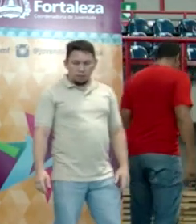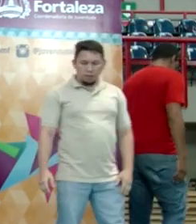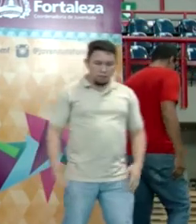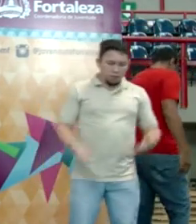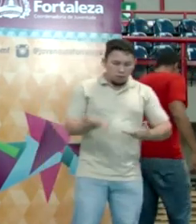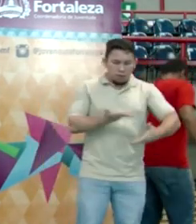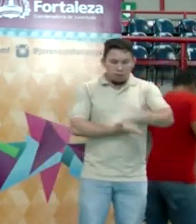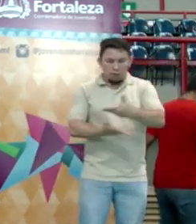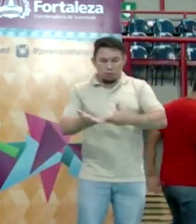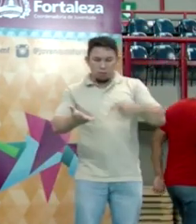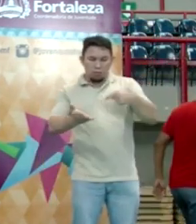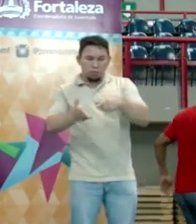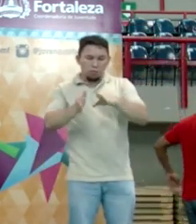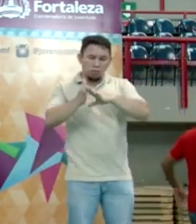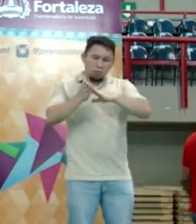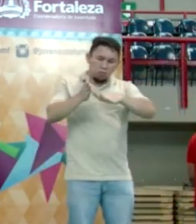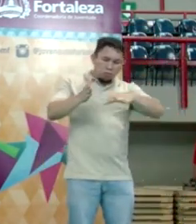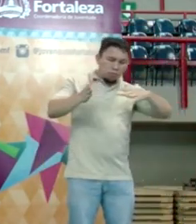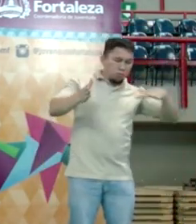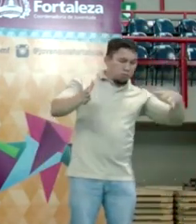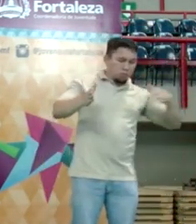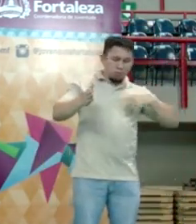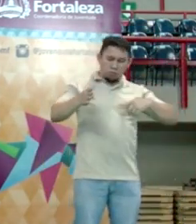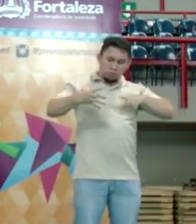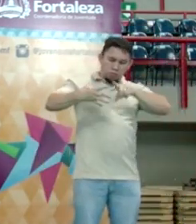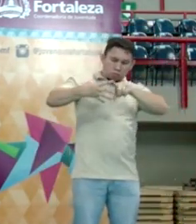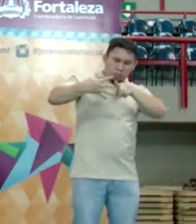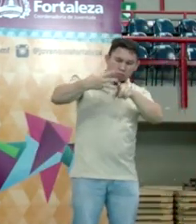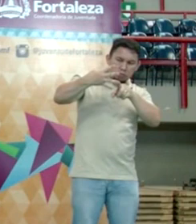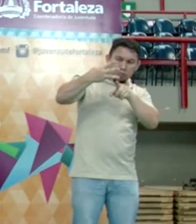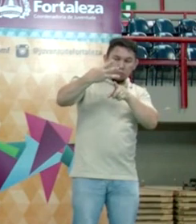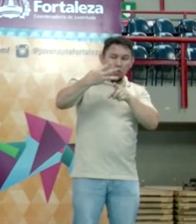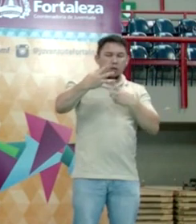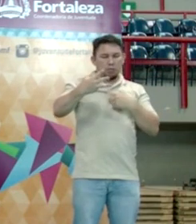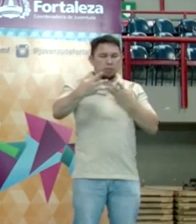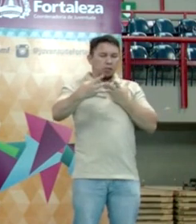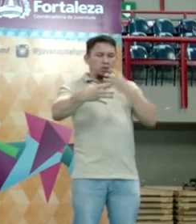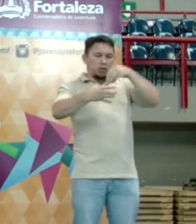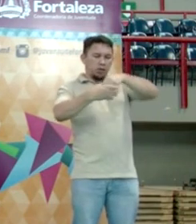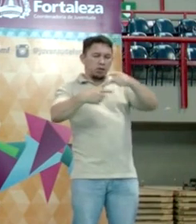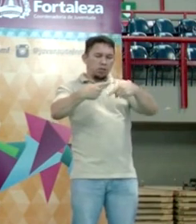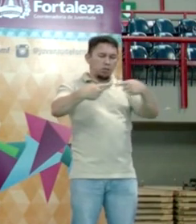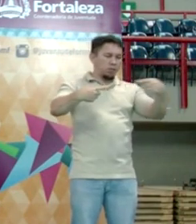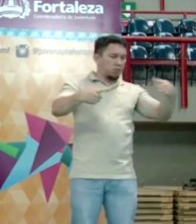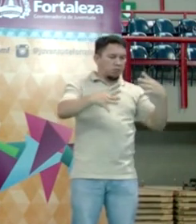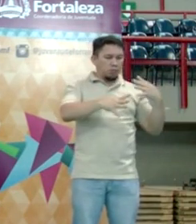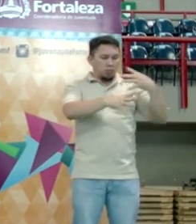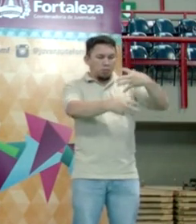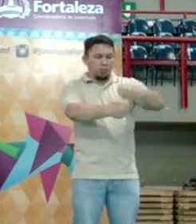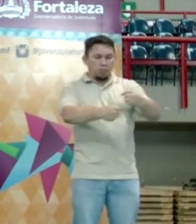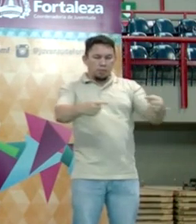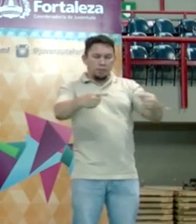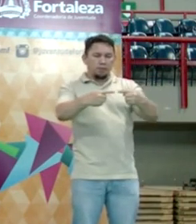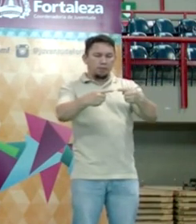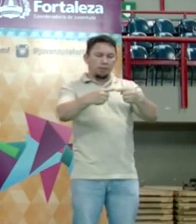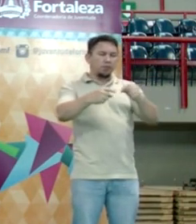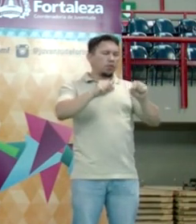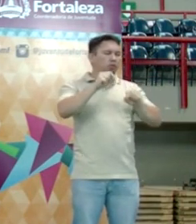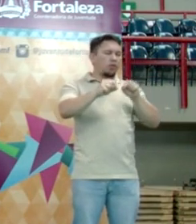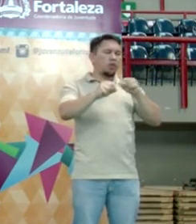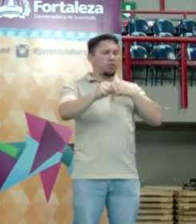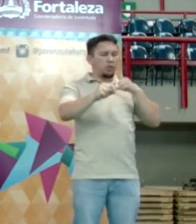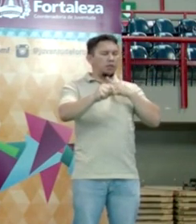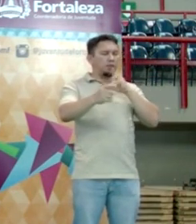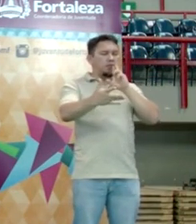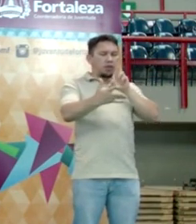ondulatória. Peguem esses 4 pontos, que é o nosso TD de revisão, que remete a justificar